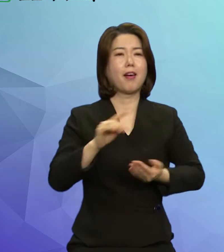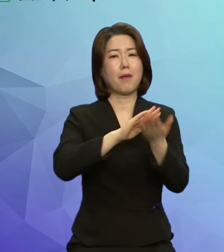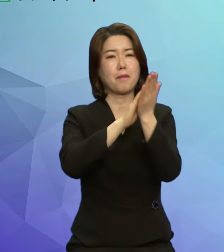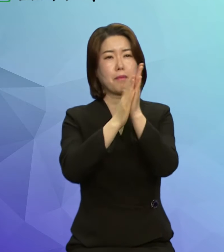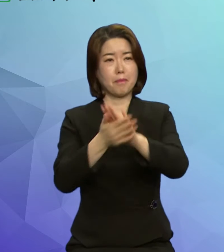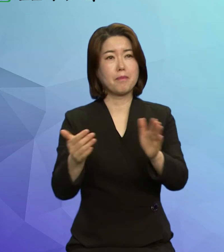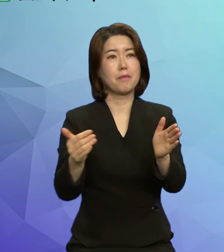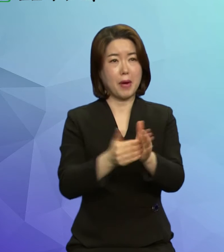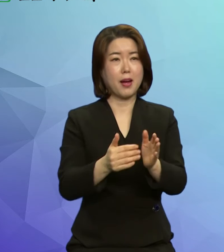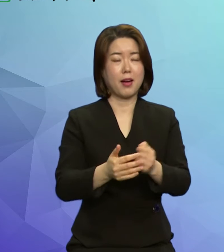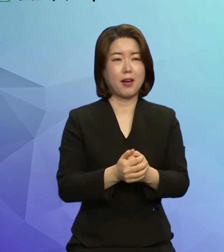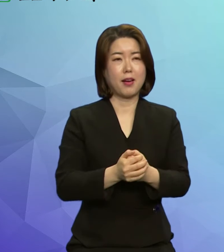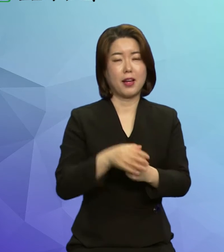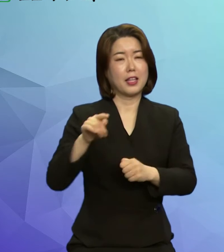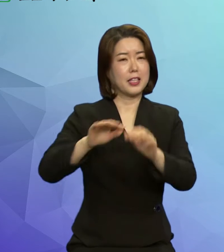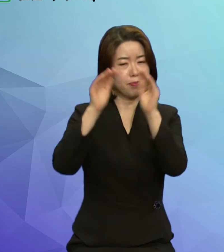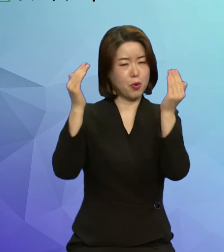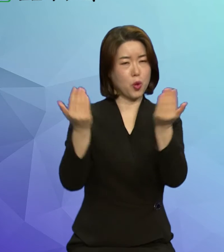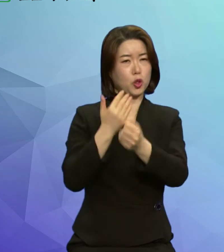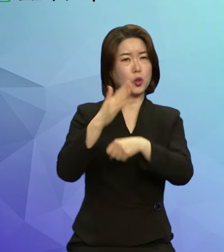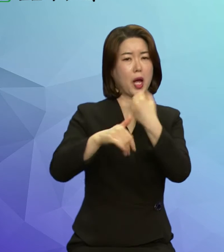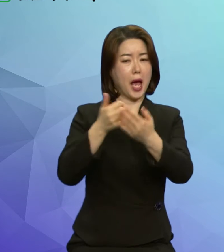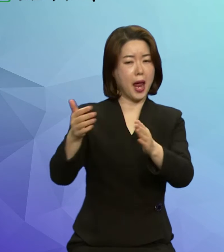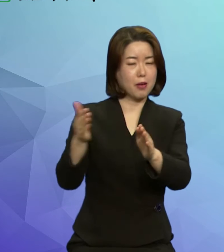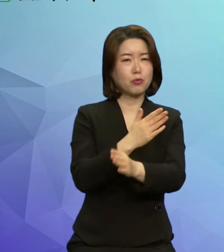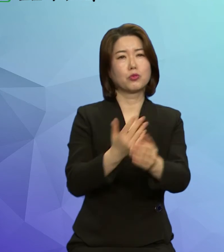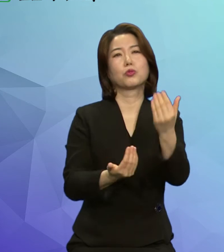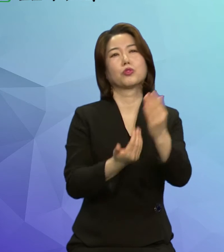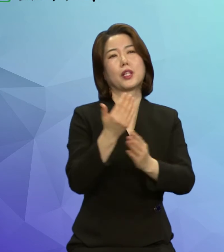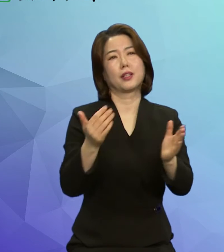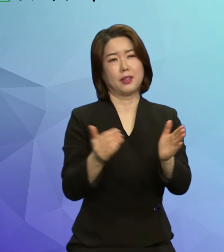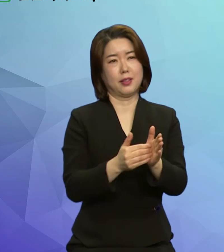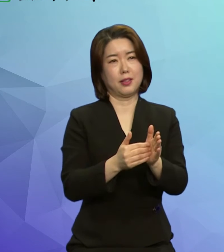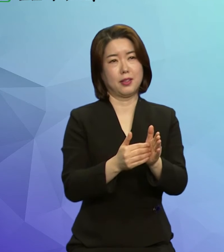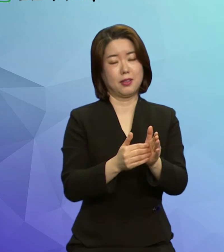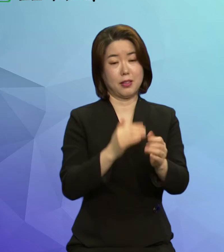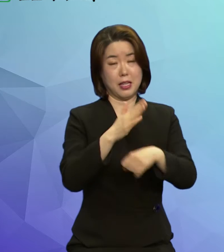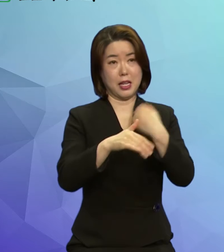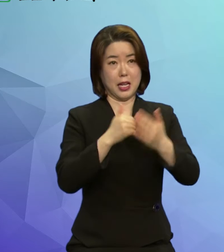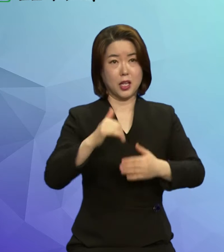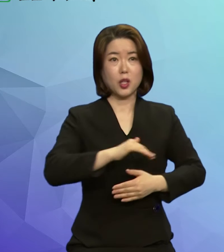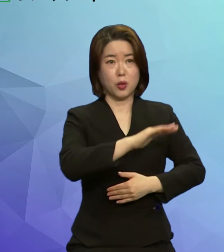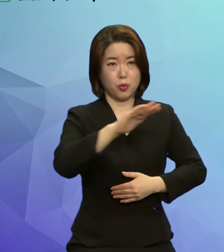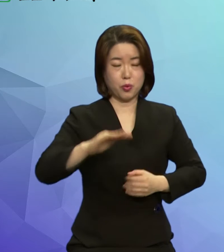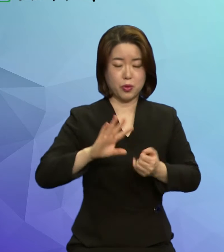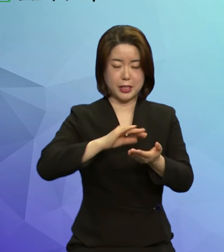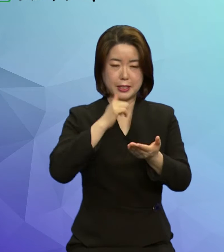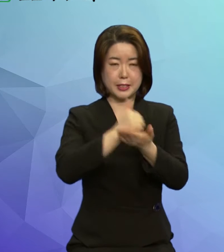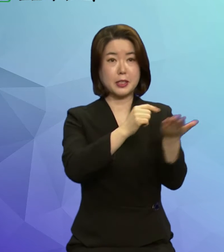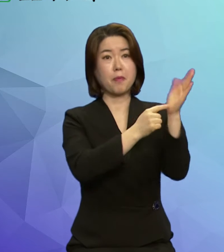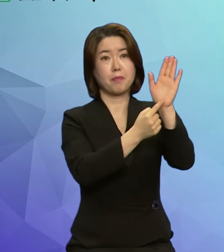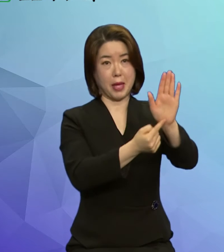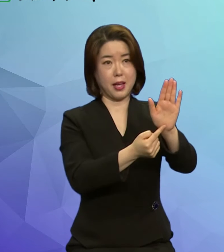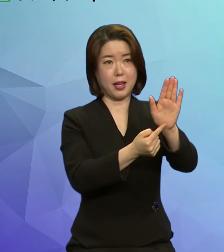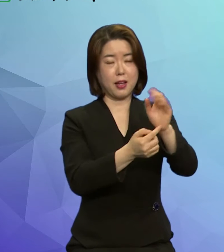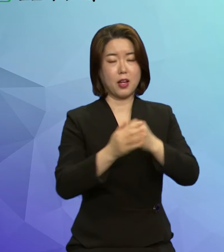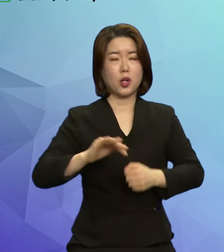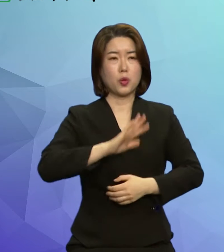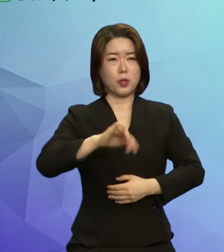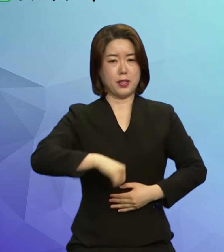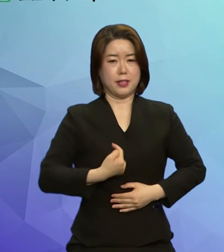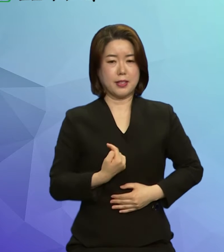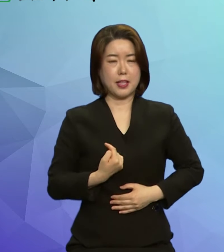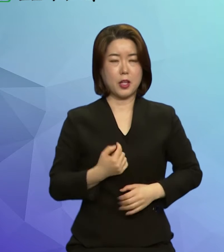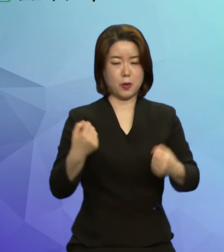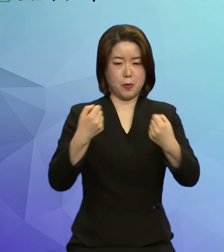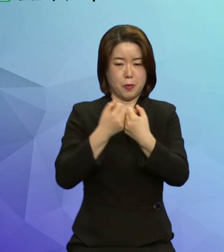되었습니다. 이 모든 것은 하나님에게서 났습니다. 하나님께서는 그리스도를 내세우셔서 우리를